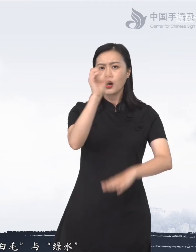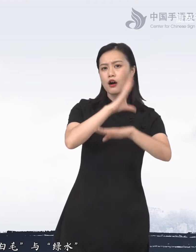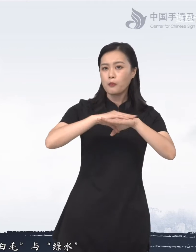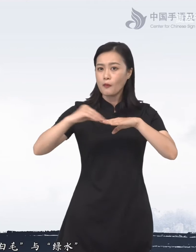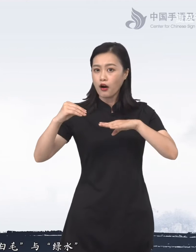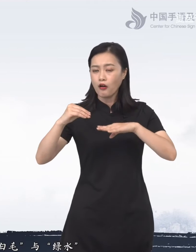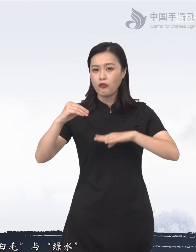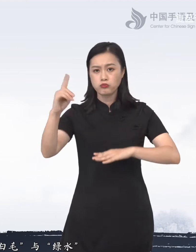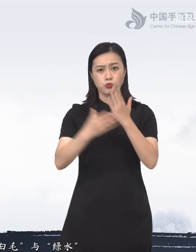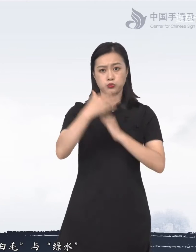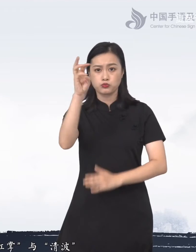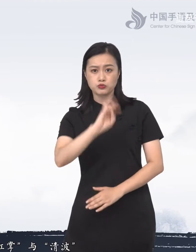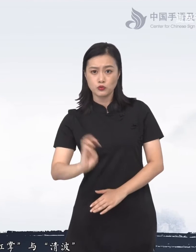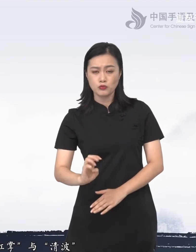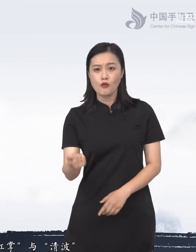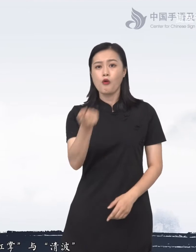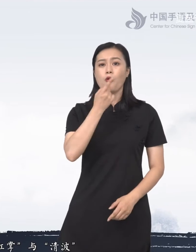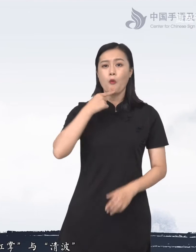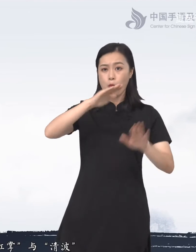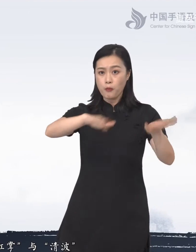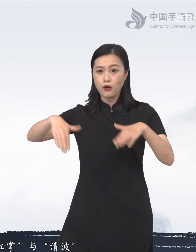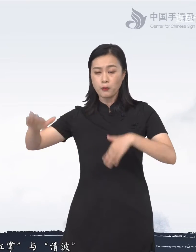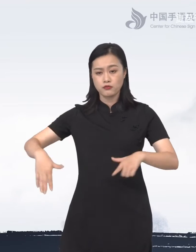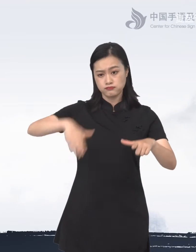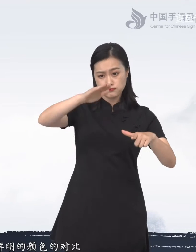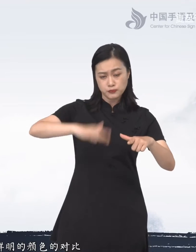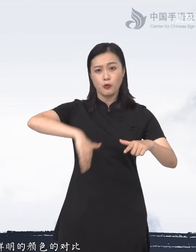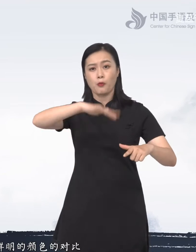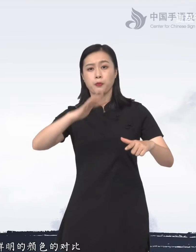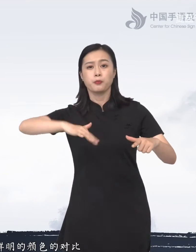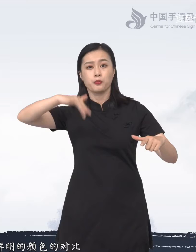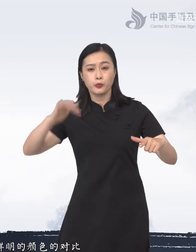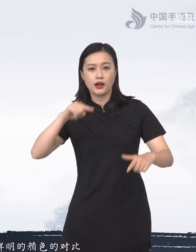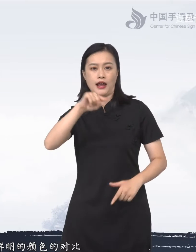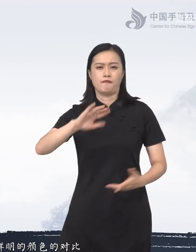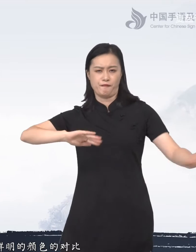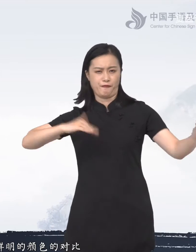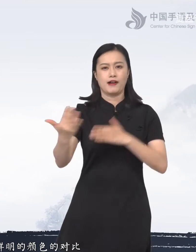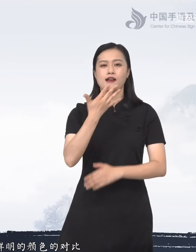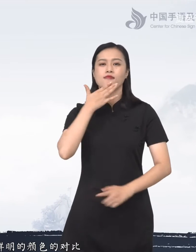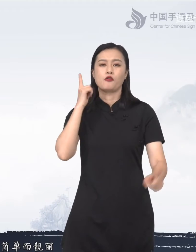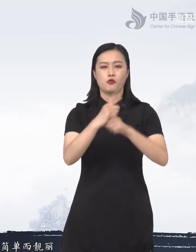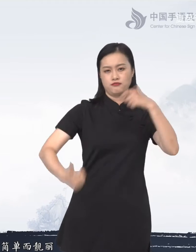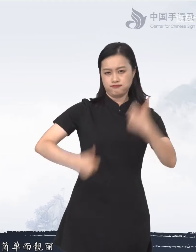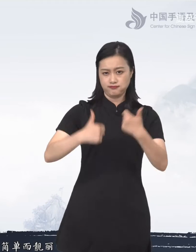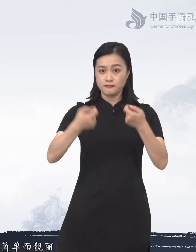毛与绿水，红掌与清波，这是鲜明的颜色的对比，简单而亮